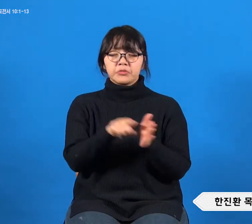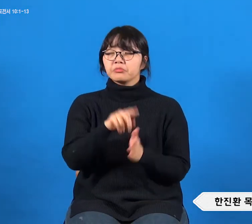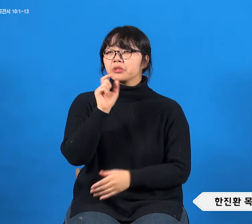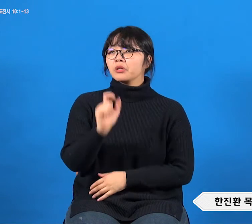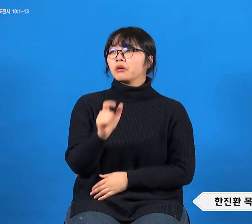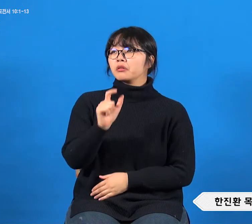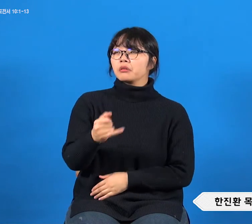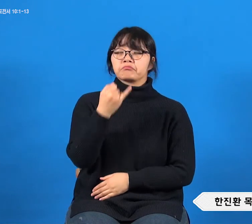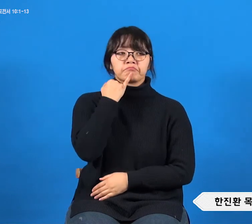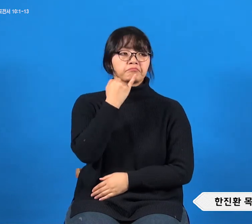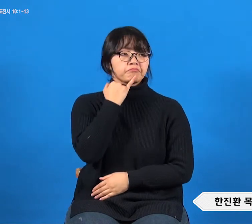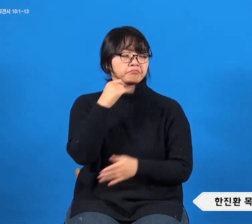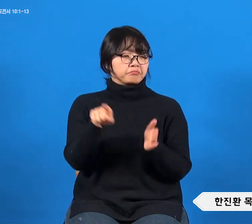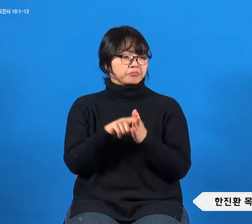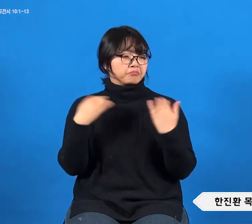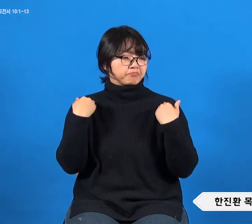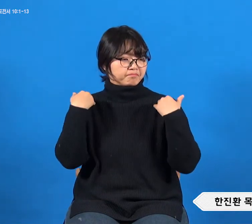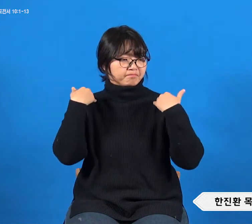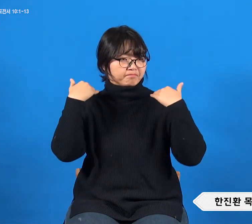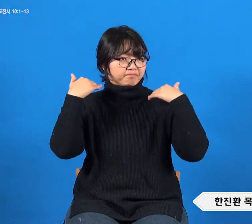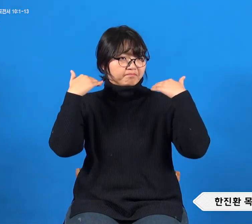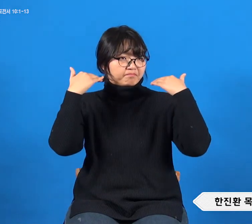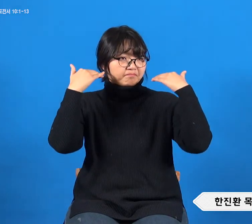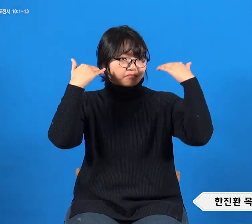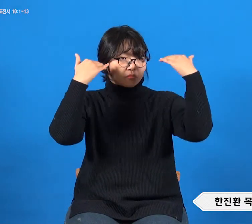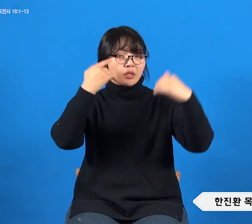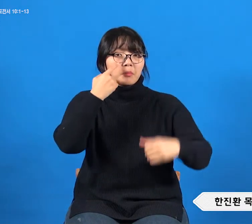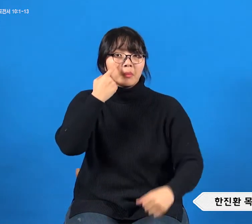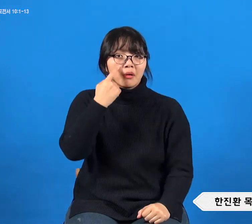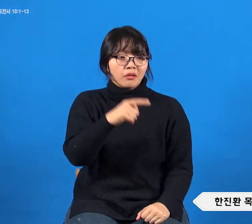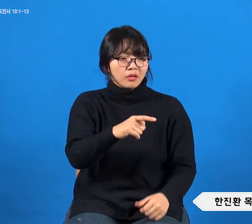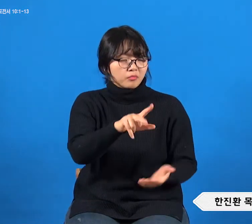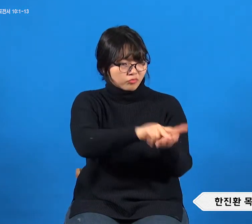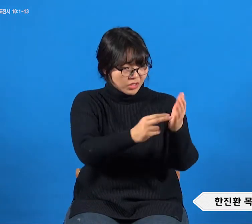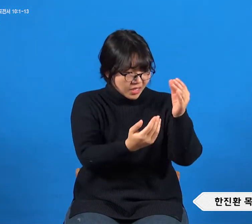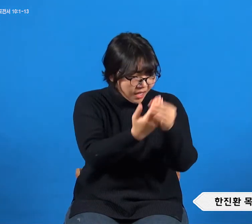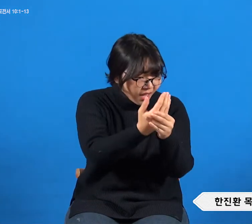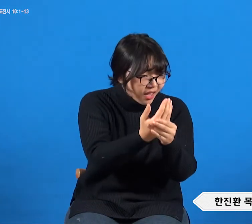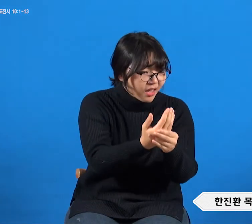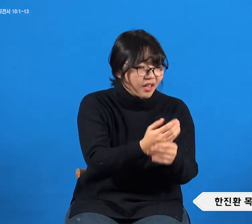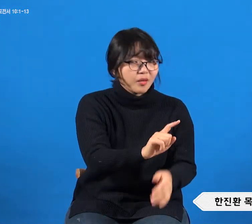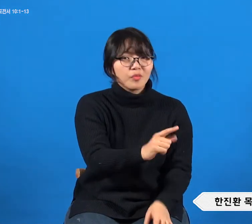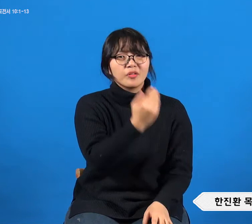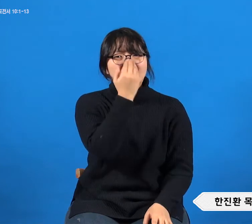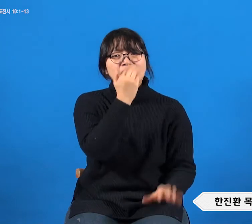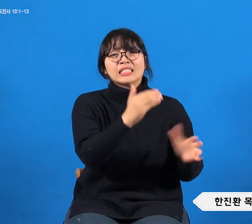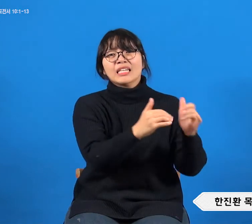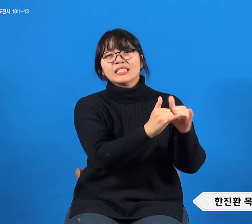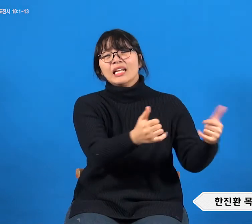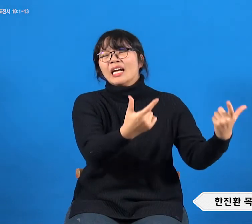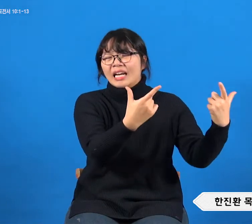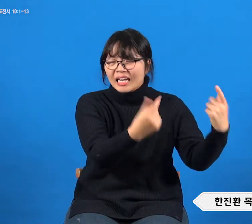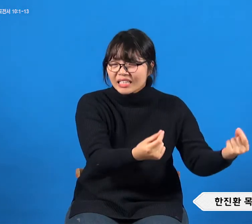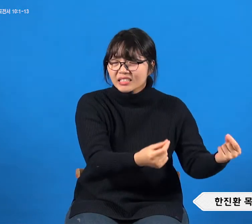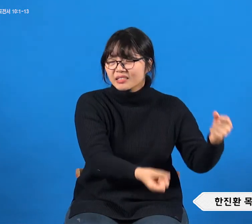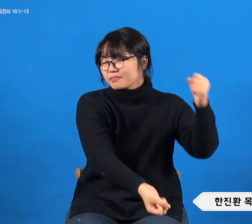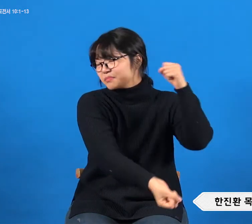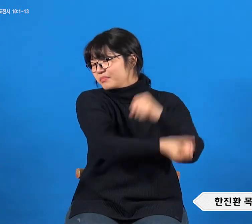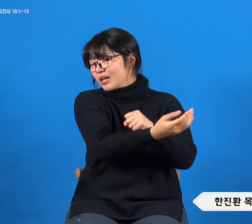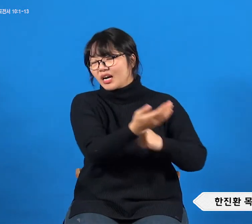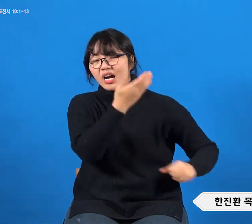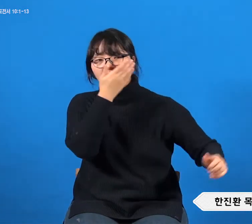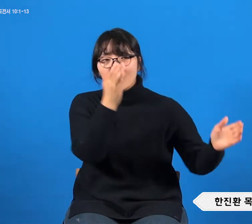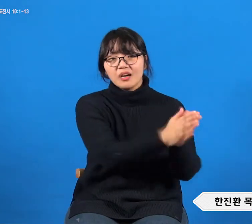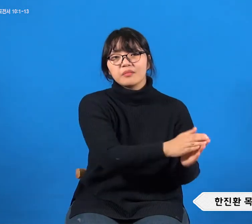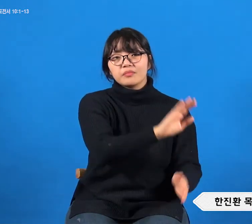있어. 그러면서 살아보십시오. 시험이 오면 이스라엘 백성들처럼 100에 100 넘어지게